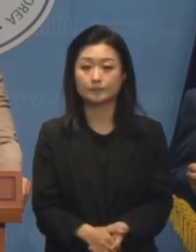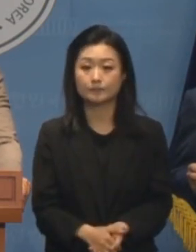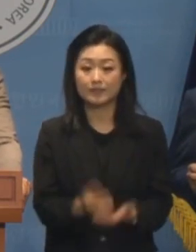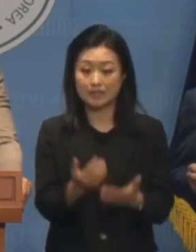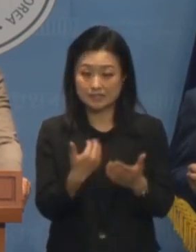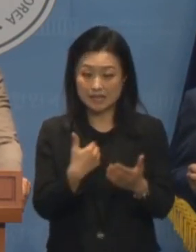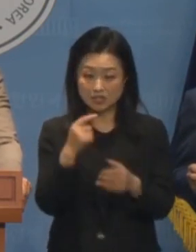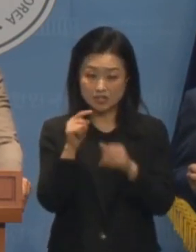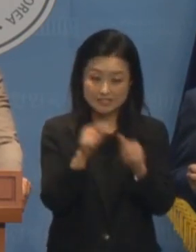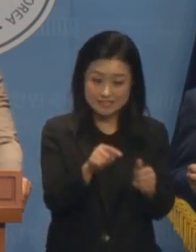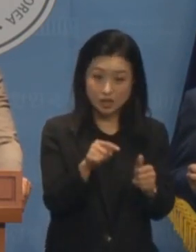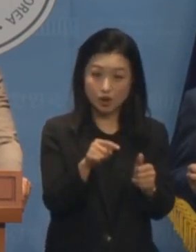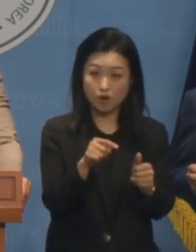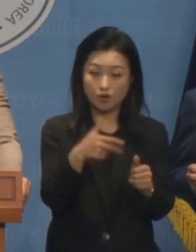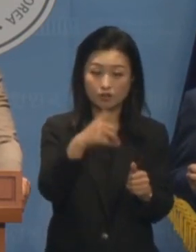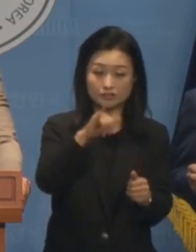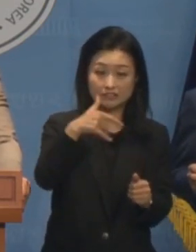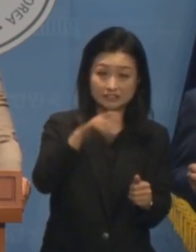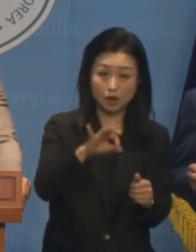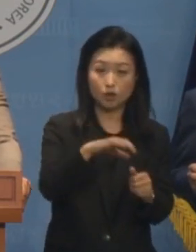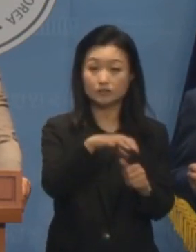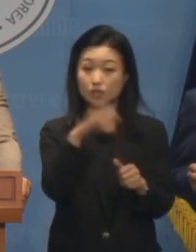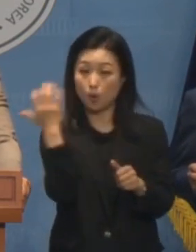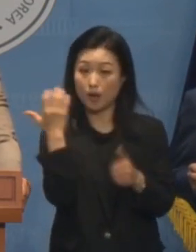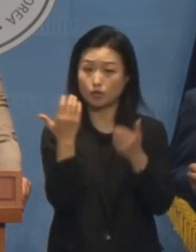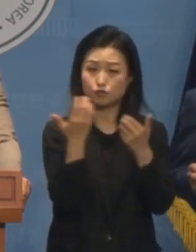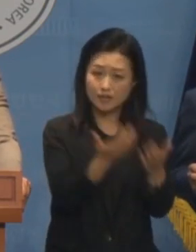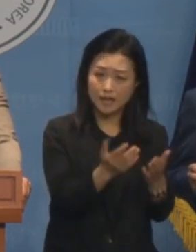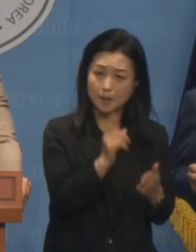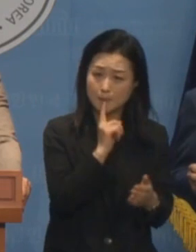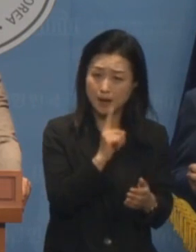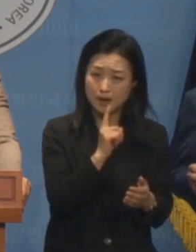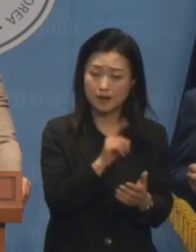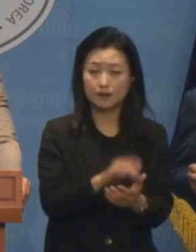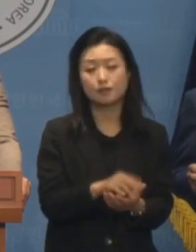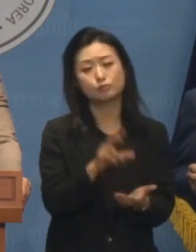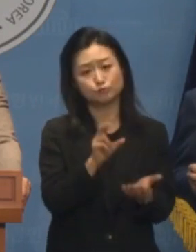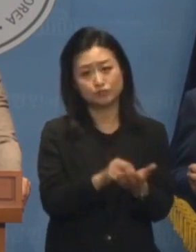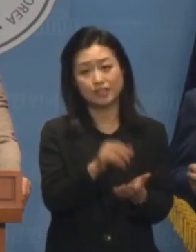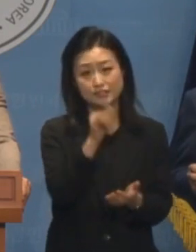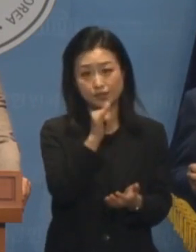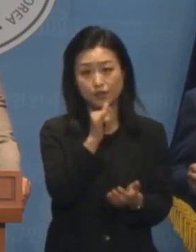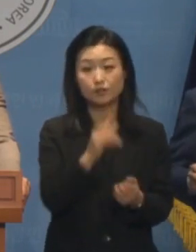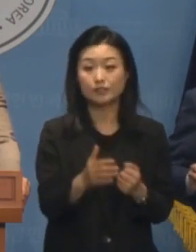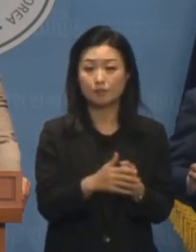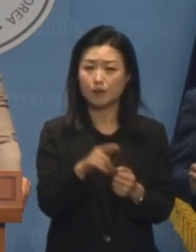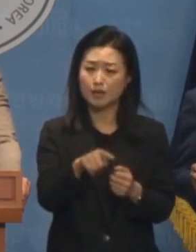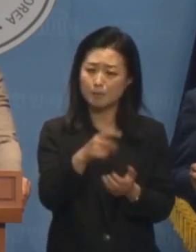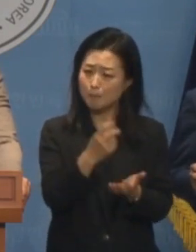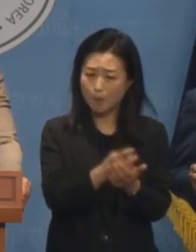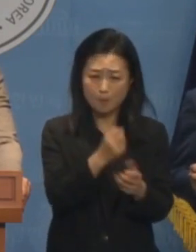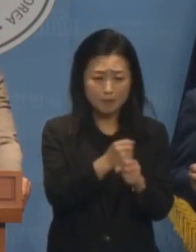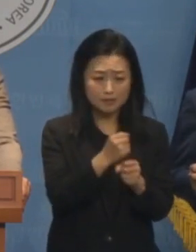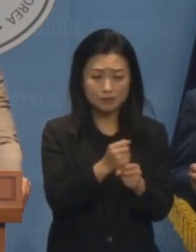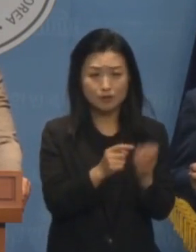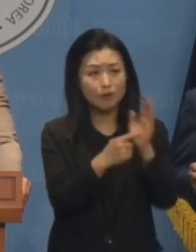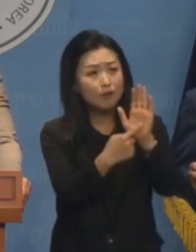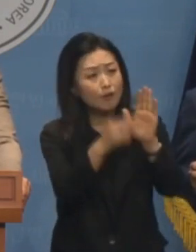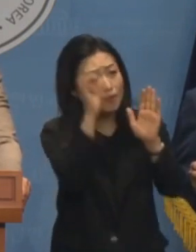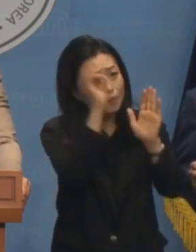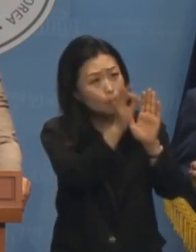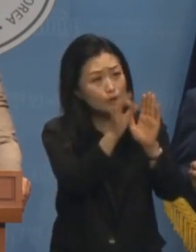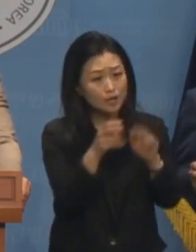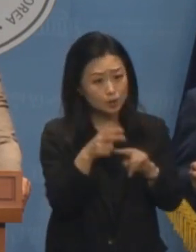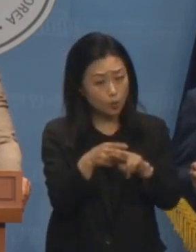사전 지정제 자체를 이제 철회하겠다. 라고 하지 않겠다라고 하니까 과연 이 법이 제대로 독과점들을